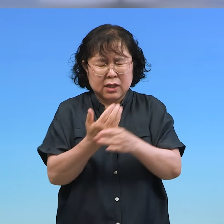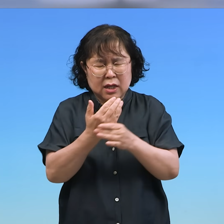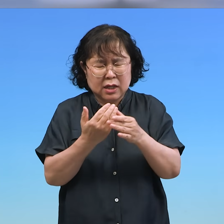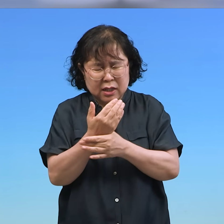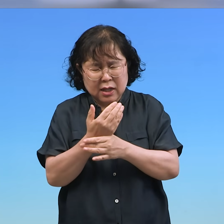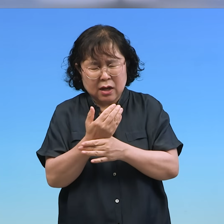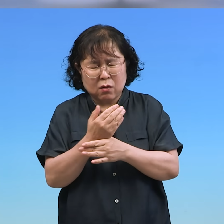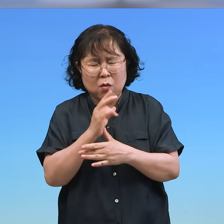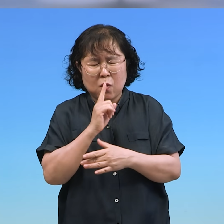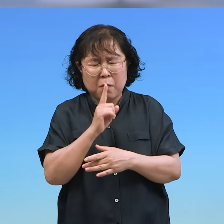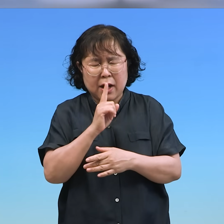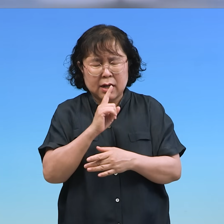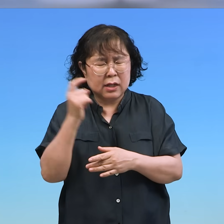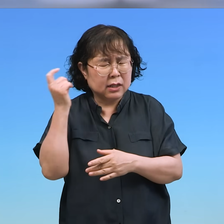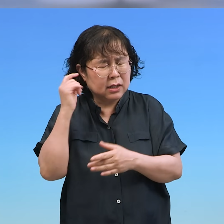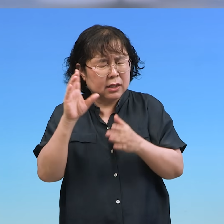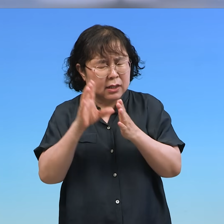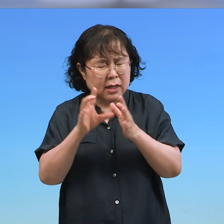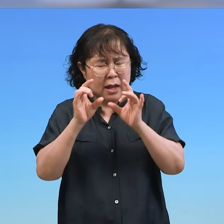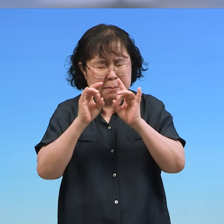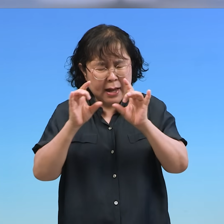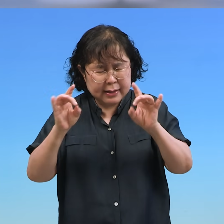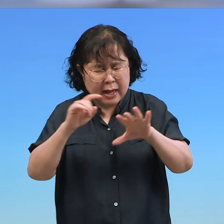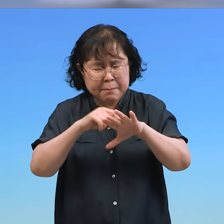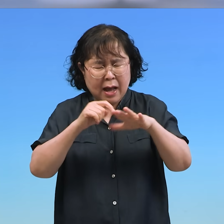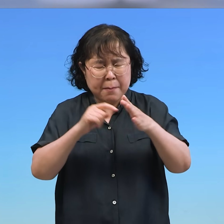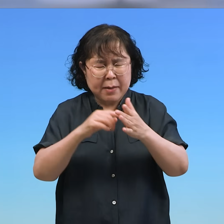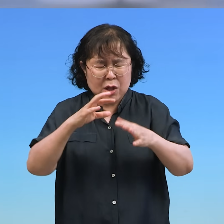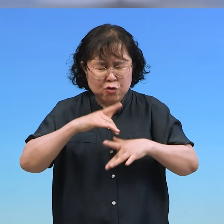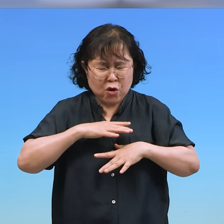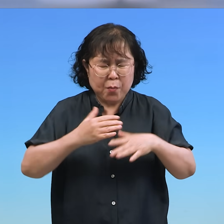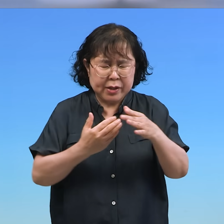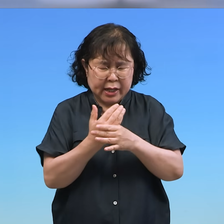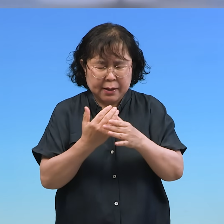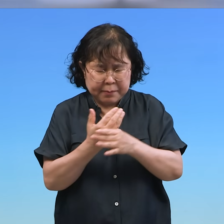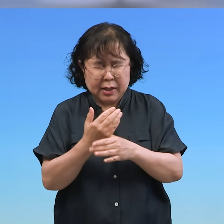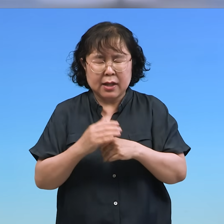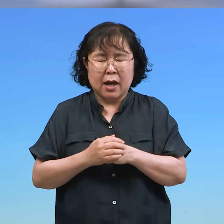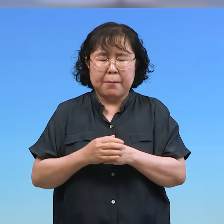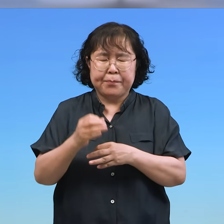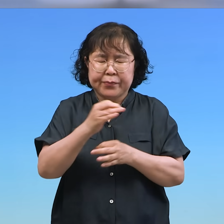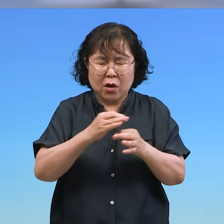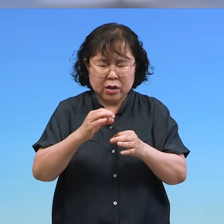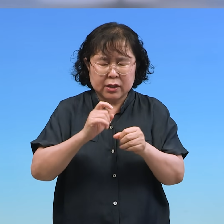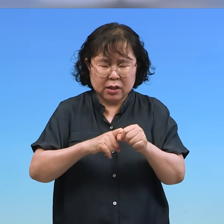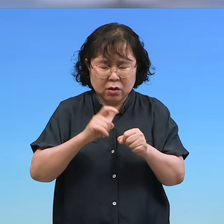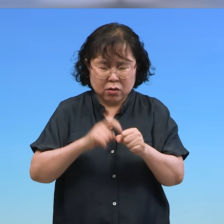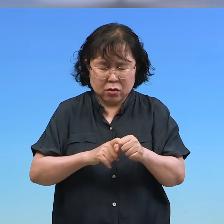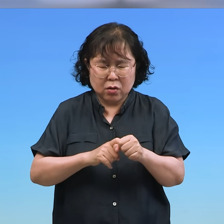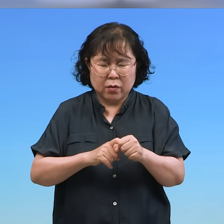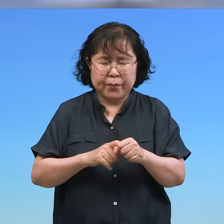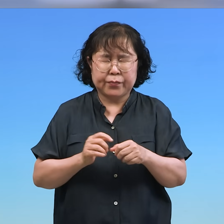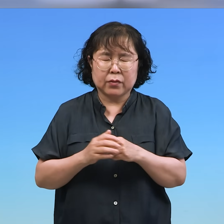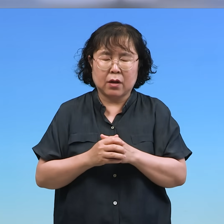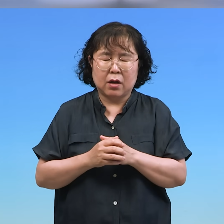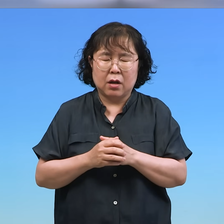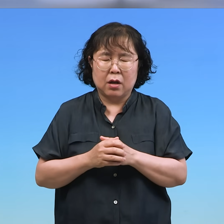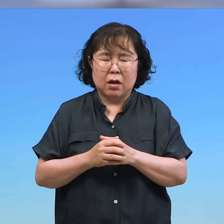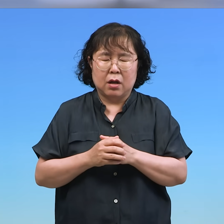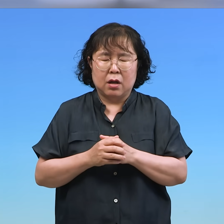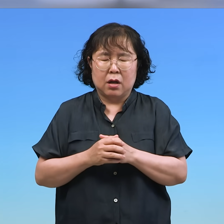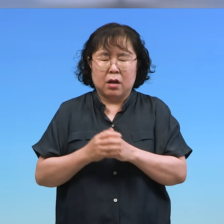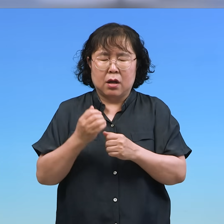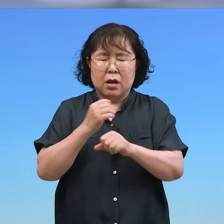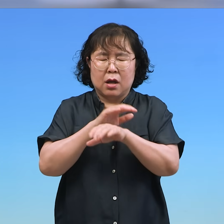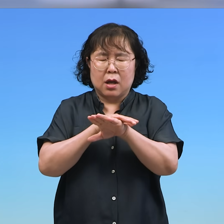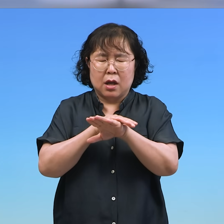예견하는 전문가들의 진단을 들을 때마다 마음에 너무 두렵습니다. 하나님, 경제적으로도